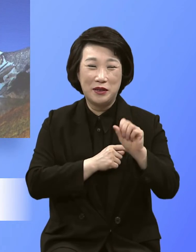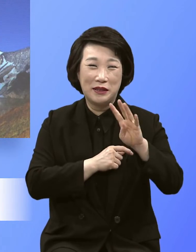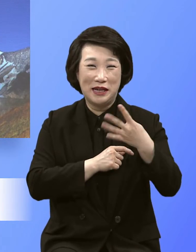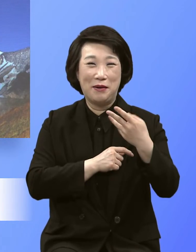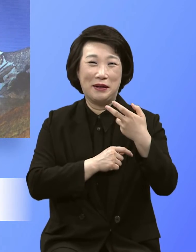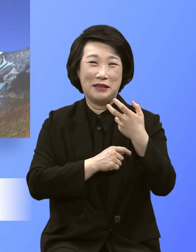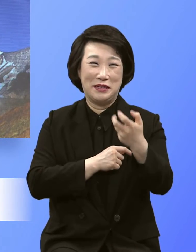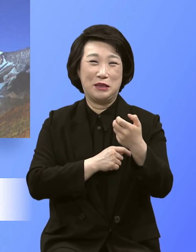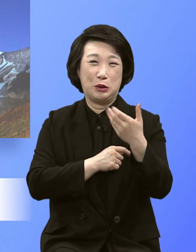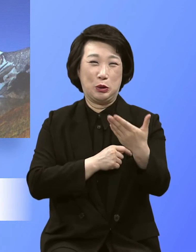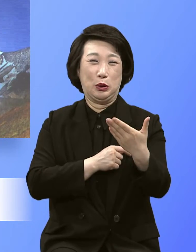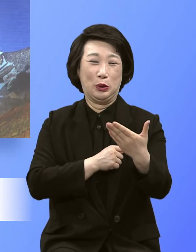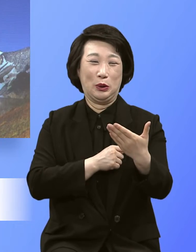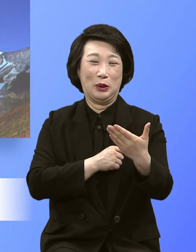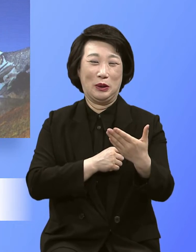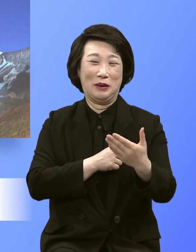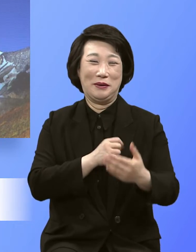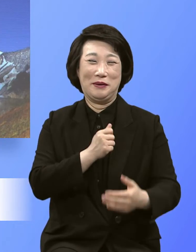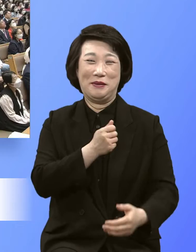15,479번입니다.